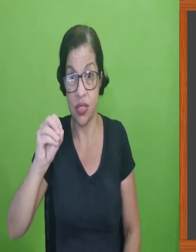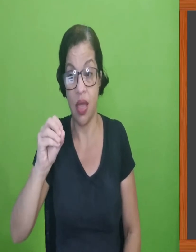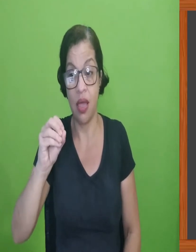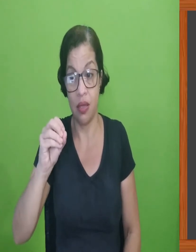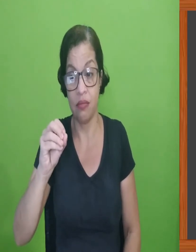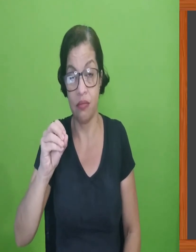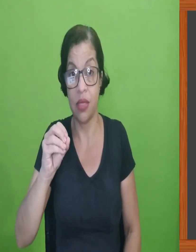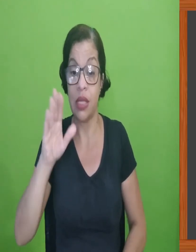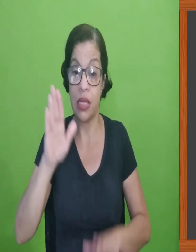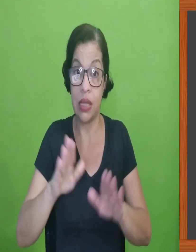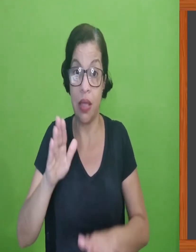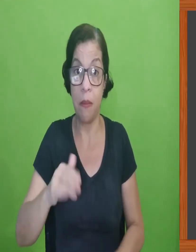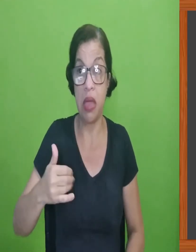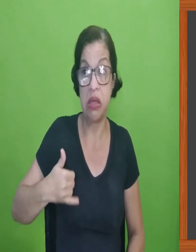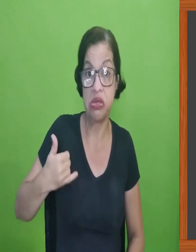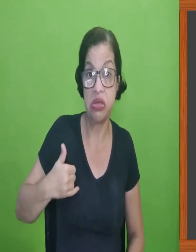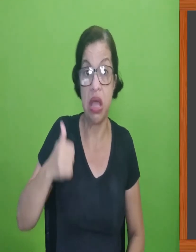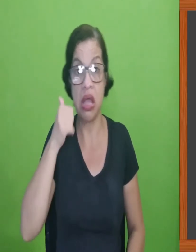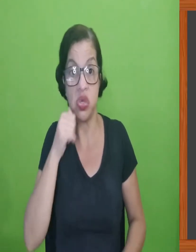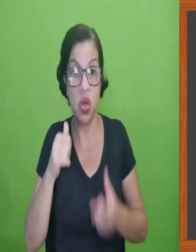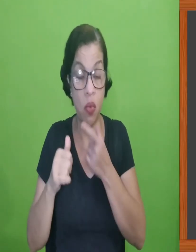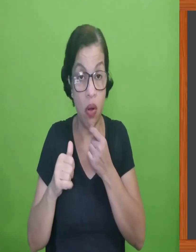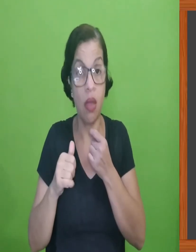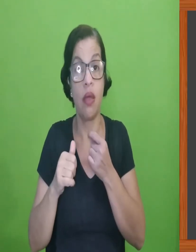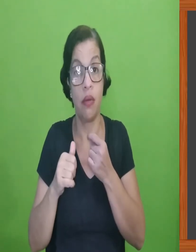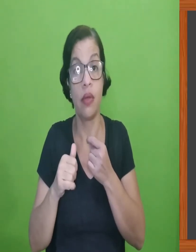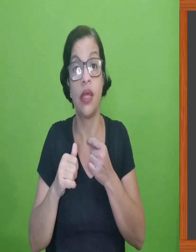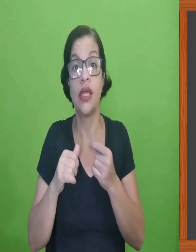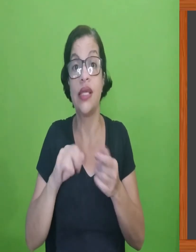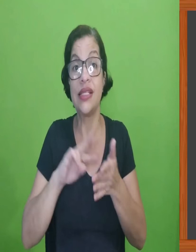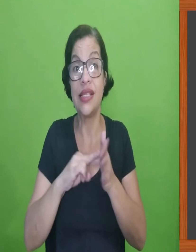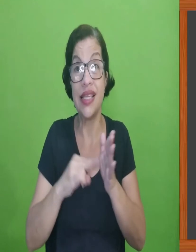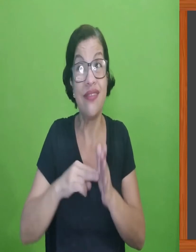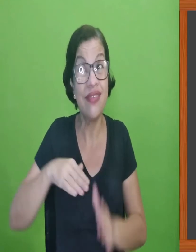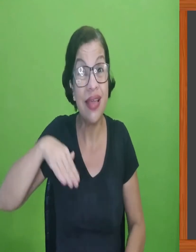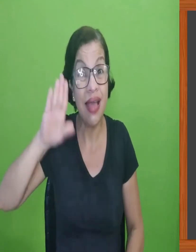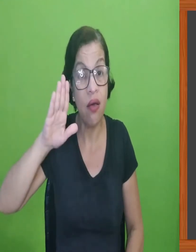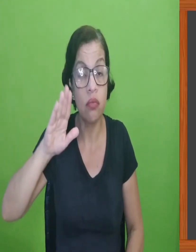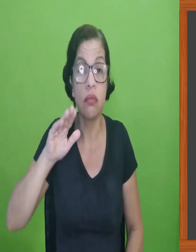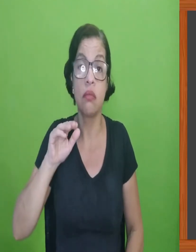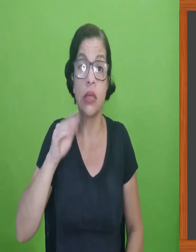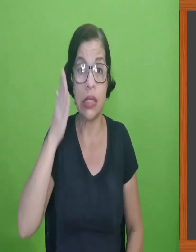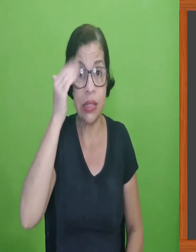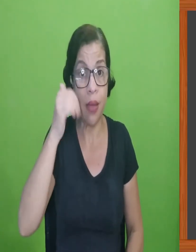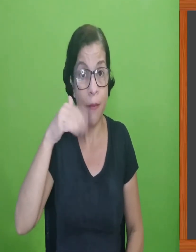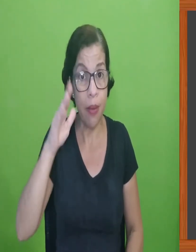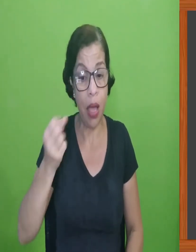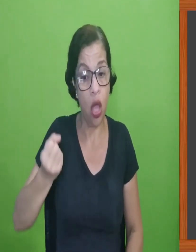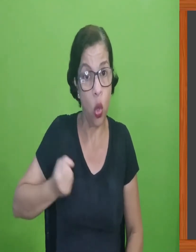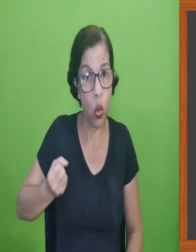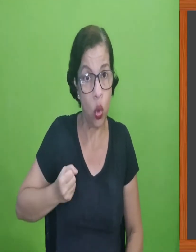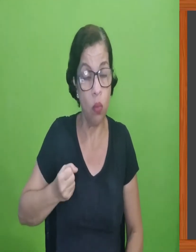ajustado por sexo e idade acima de 50, indica risco cardiovascular alto. Para saber mais sobre este